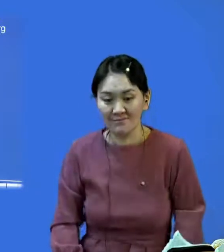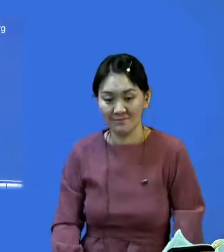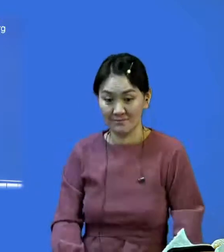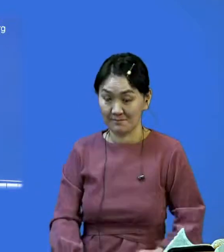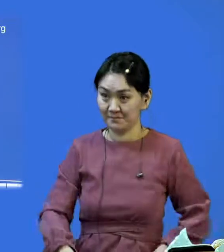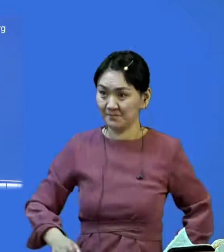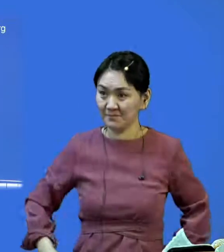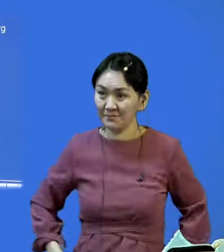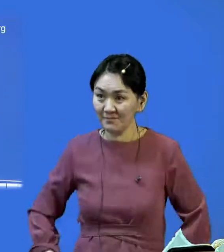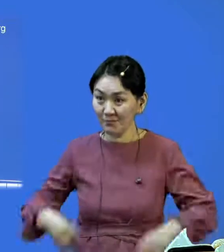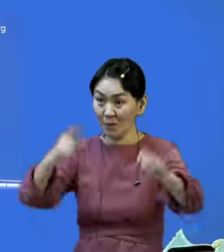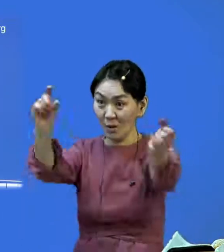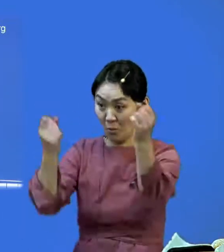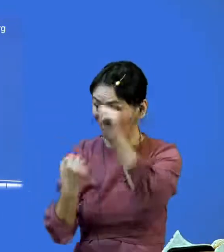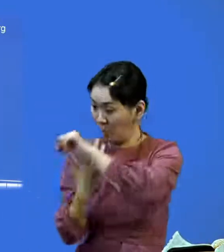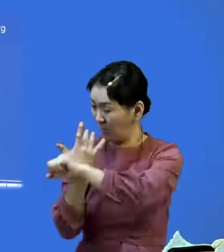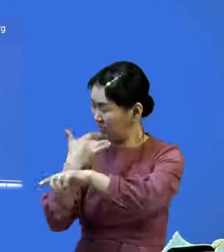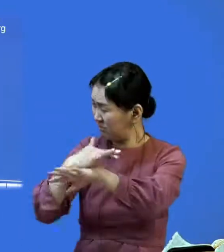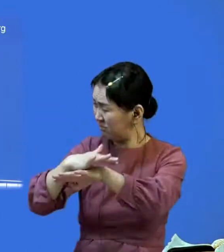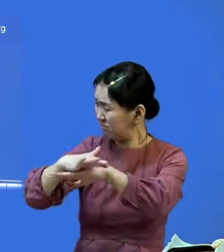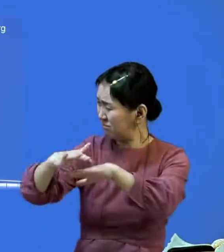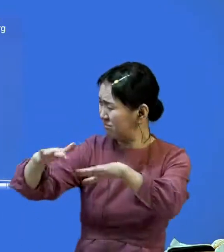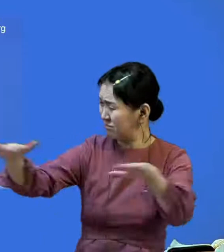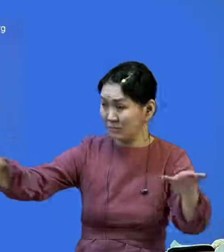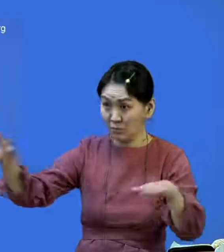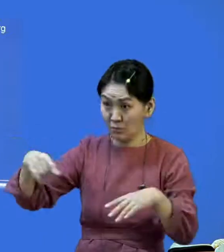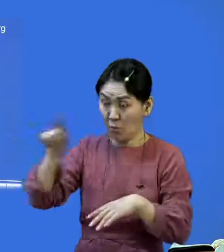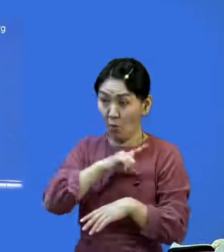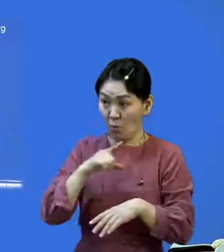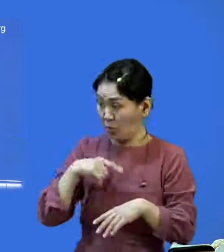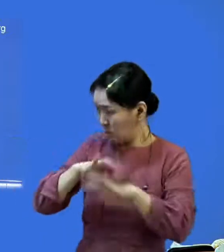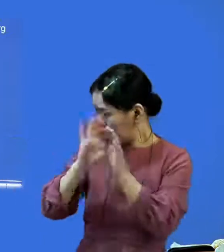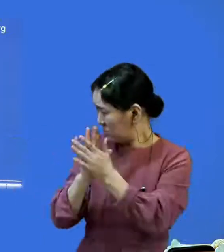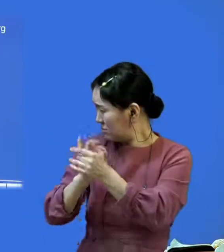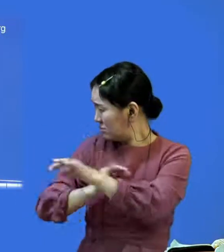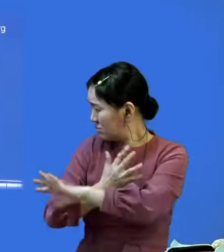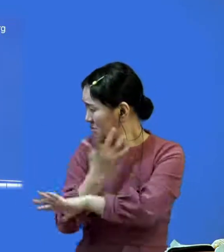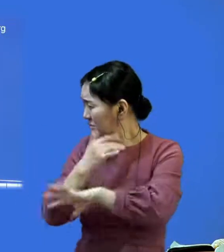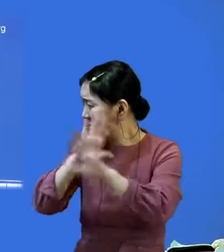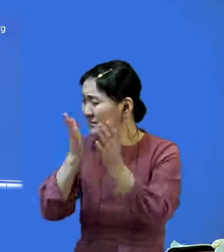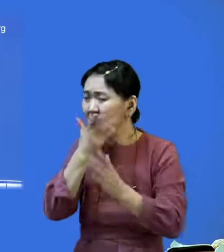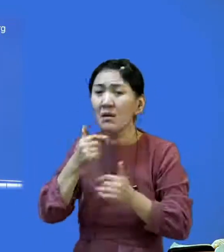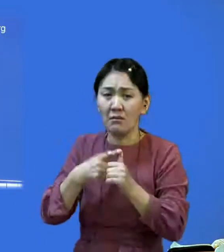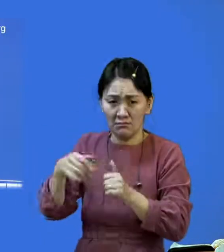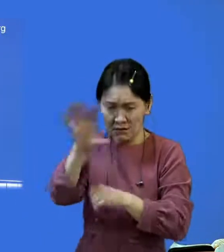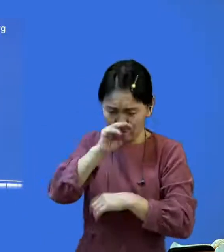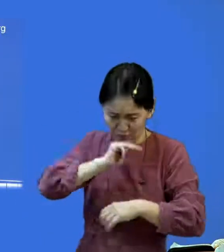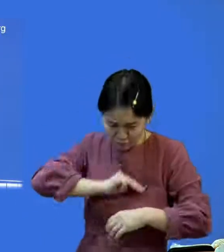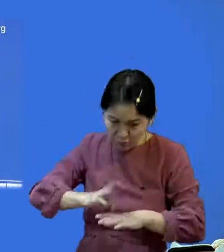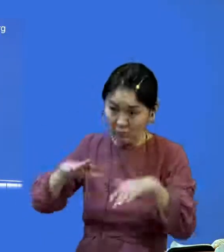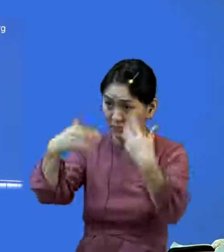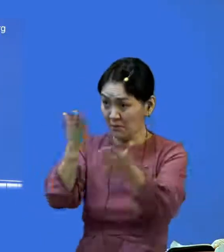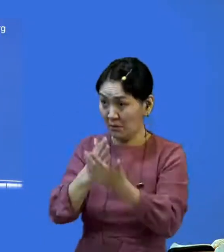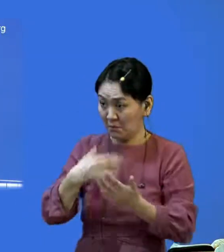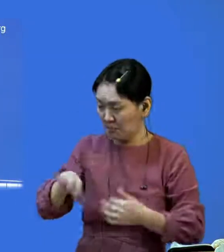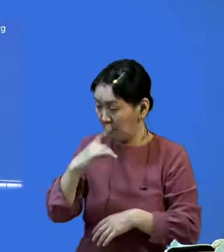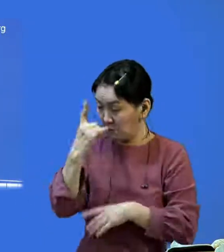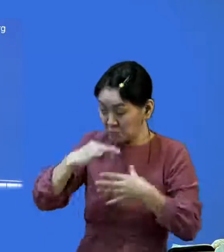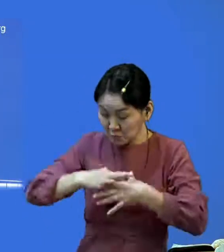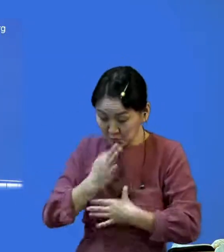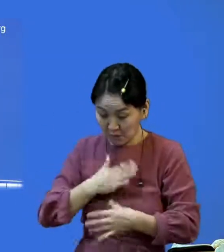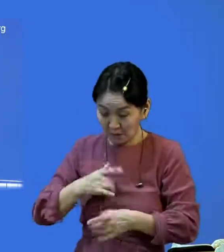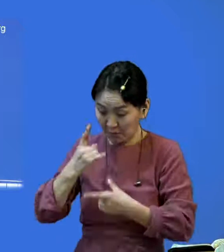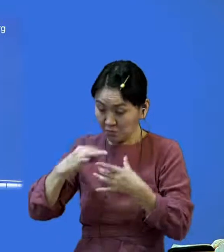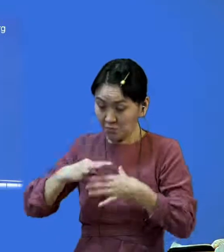Энэ ургамлыг үртэл бурхан ингэсэн, энэ бүгд бид бүхний төлөө шүү дээ. Бид бүхний ганц сүнсийг л хайрлал, ганц сүнсийг